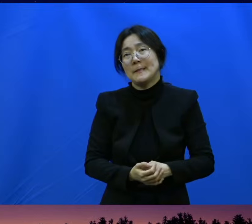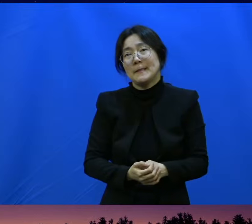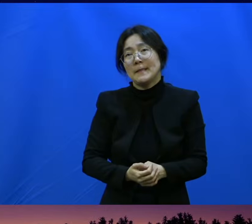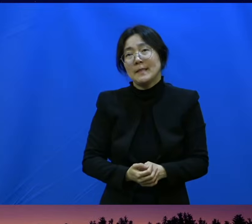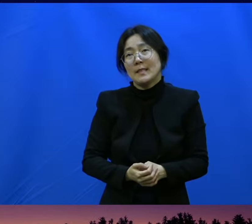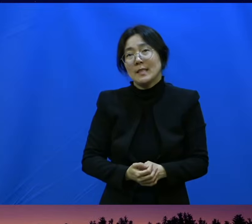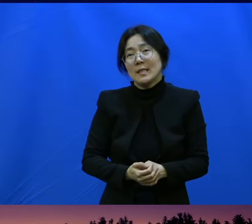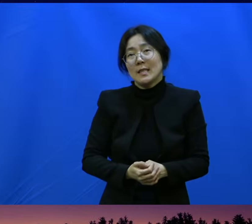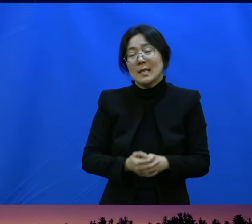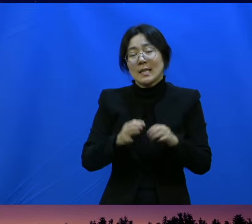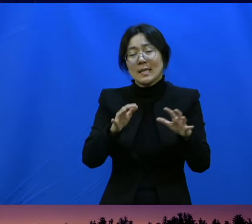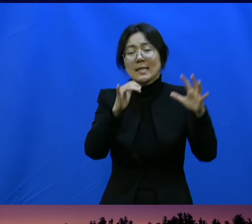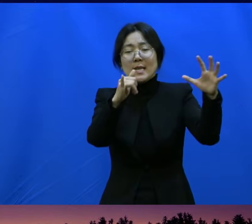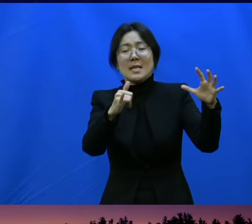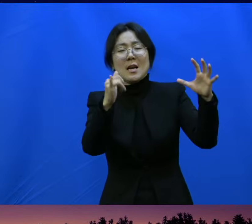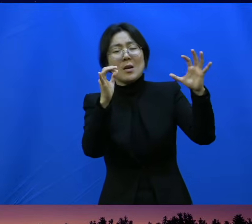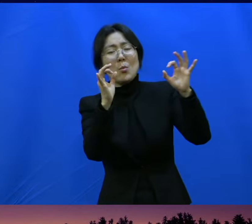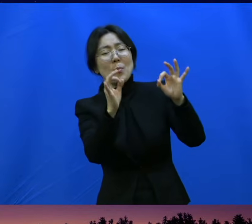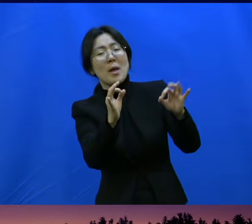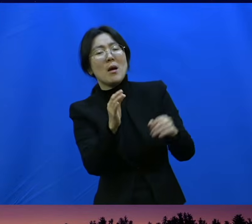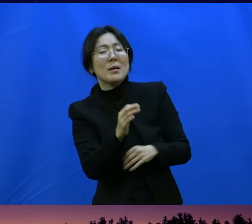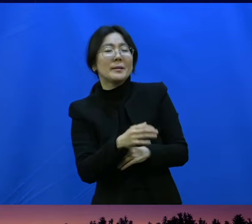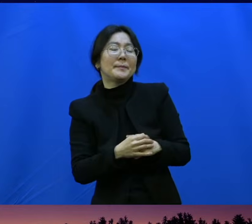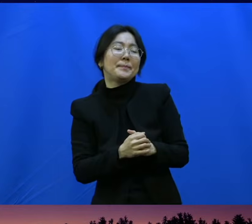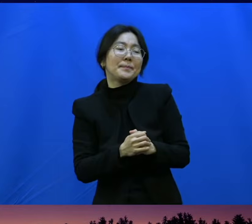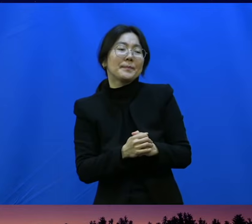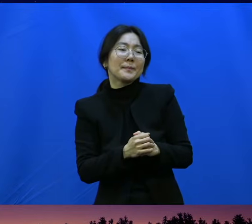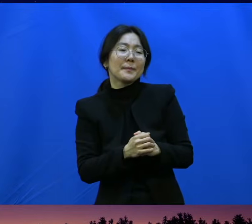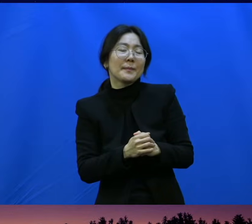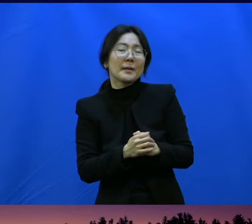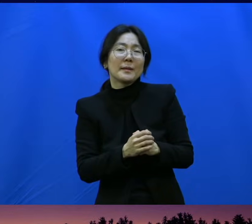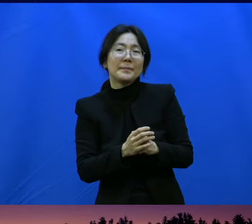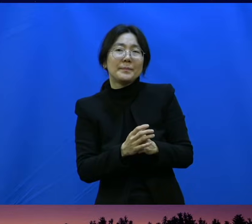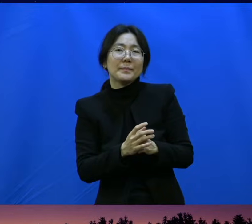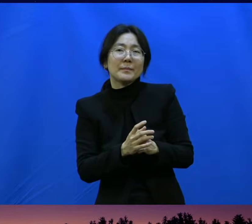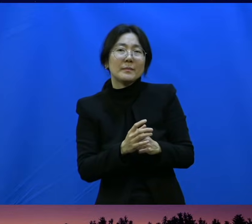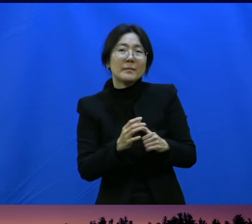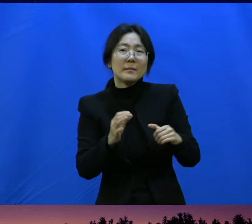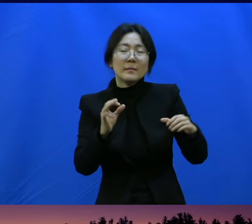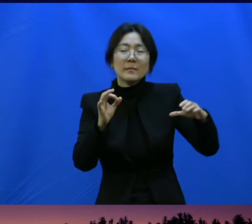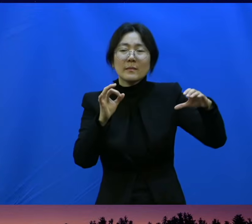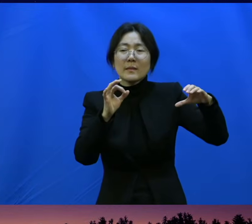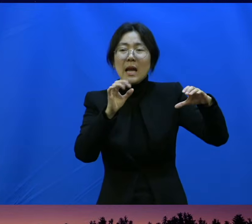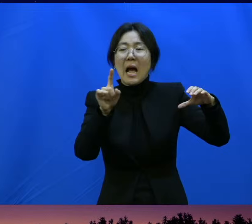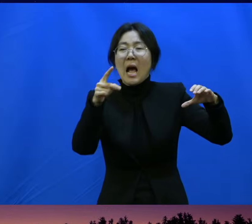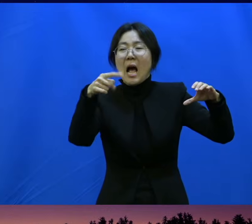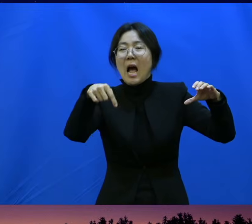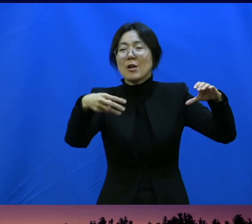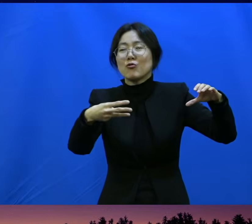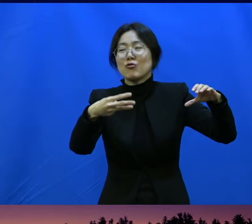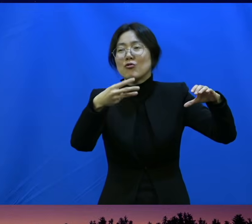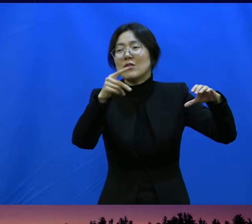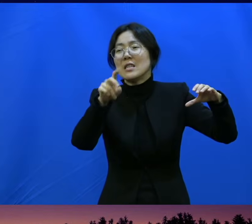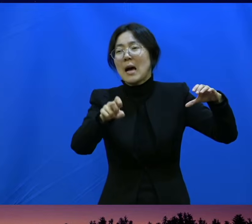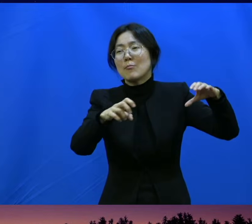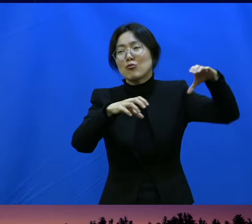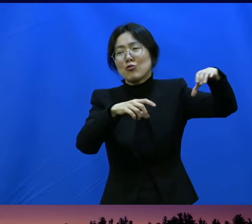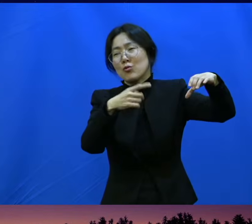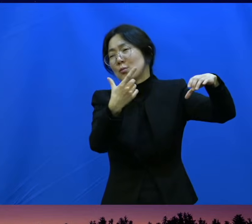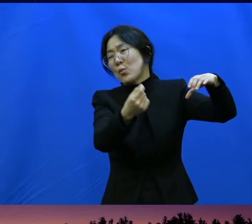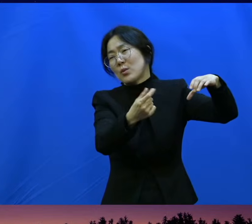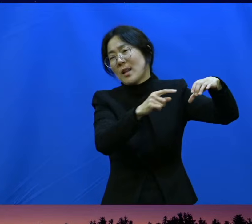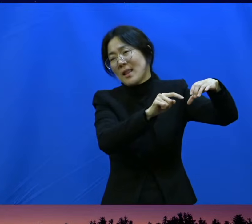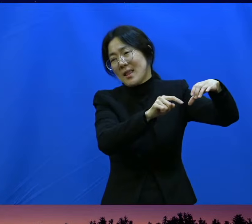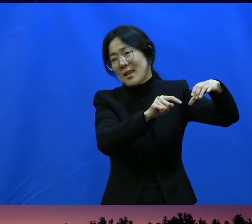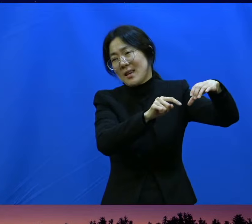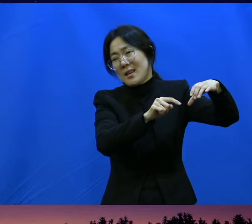여러분, 이 세상을 가만히 보면요, 어떻게 보면 이 거대한 아둘람 굴과 같은 곳인지도 모르겠어요. 상처